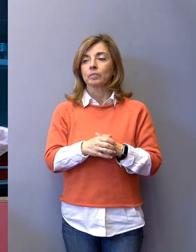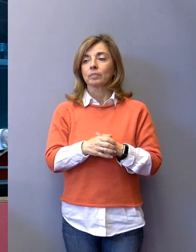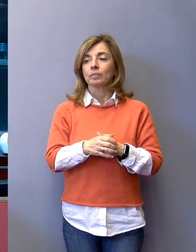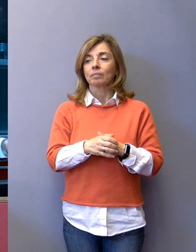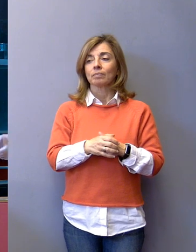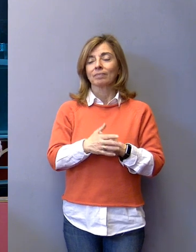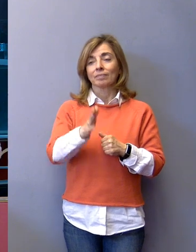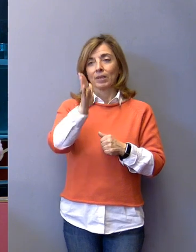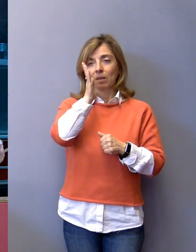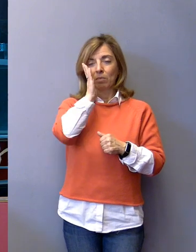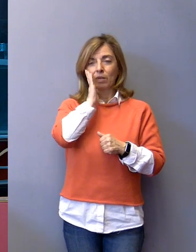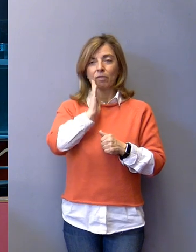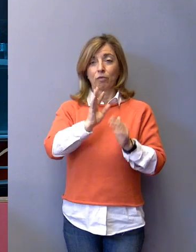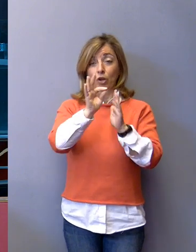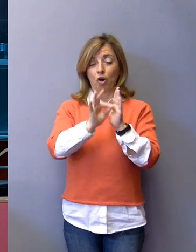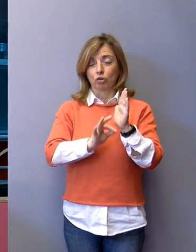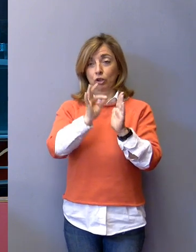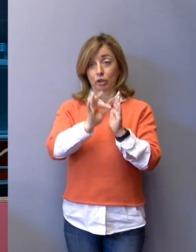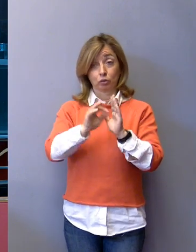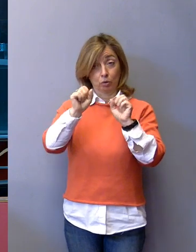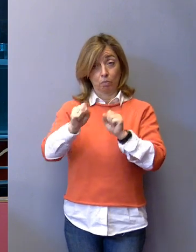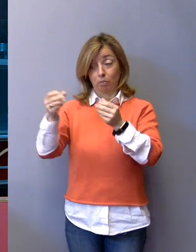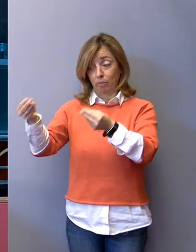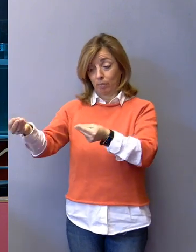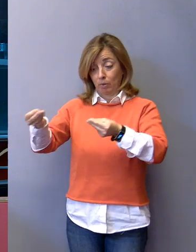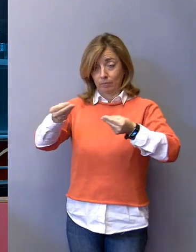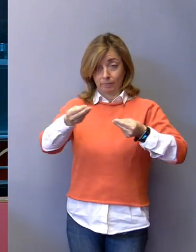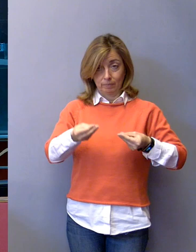me lo può fare avere un attimo l'ordine del giorno grazie